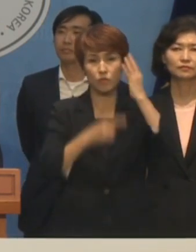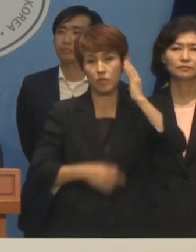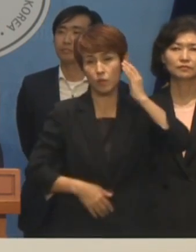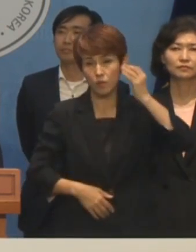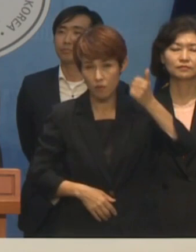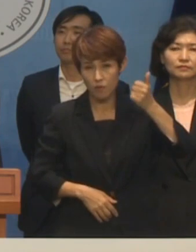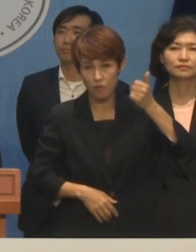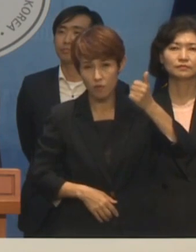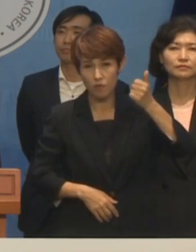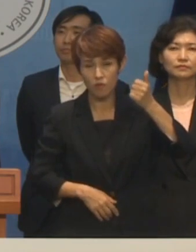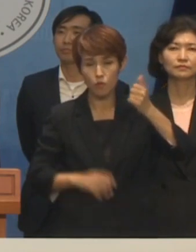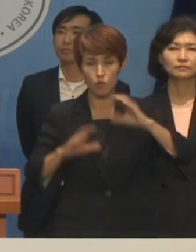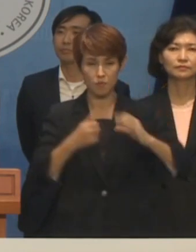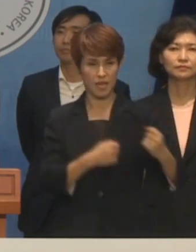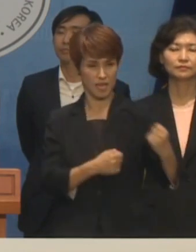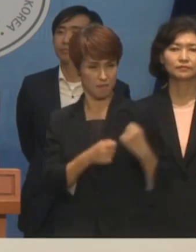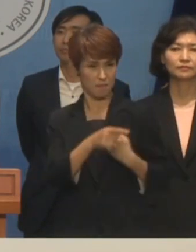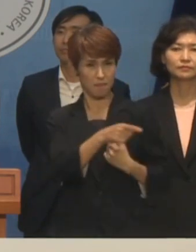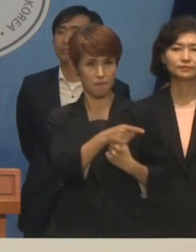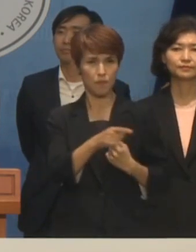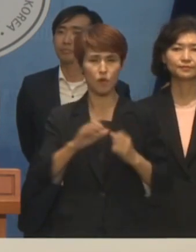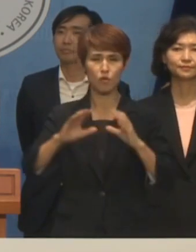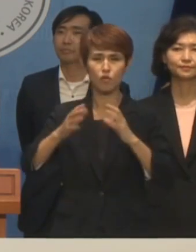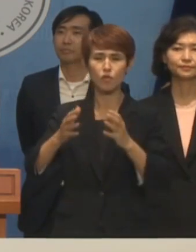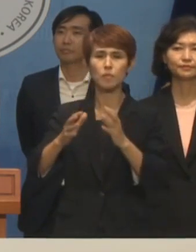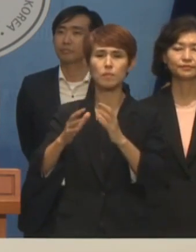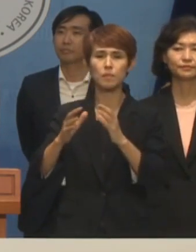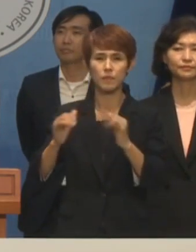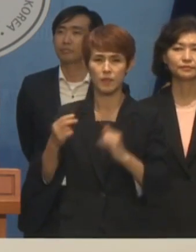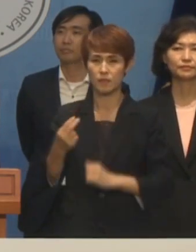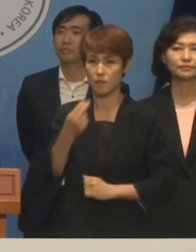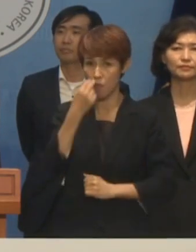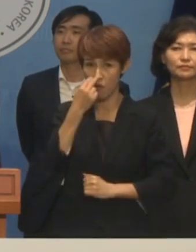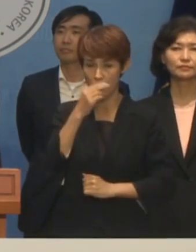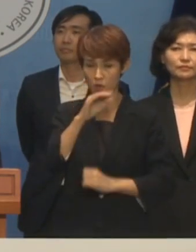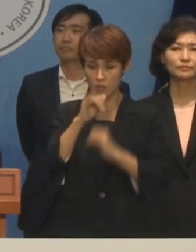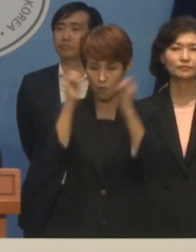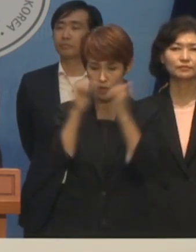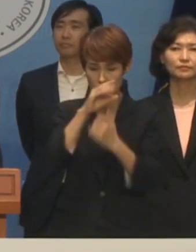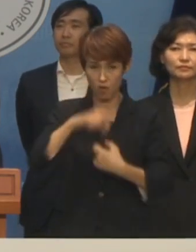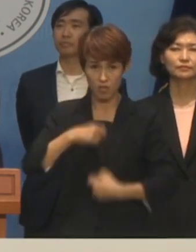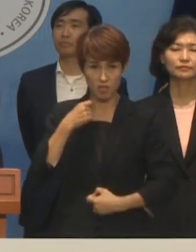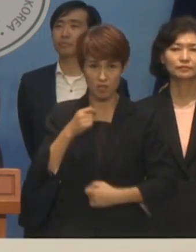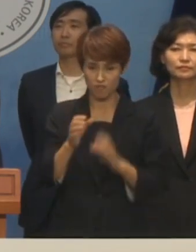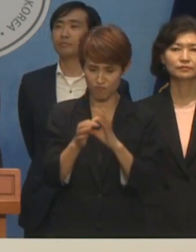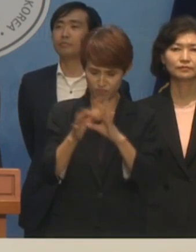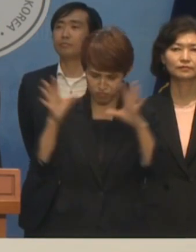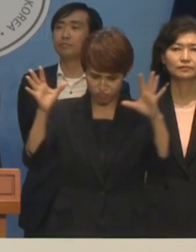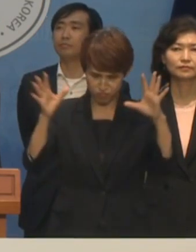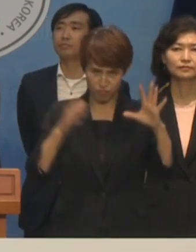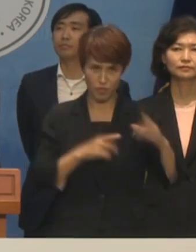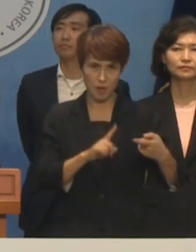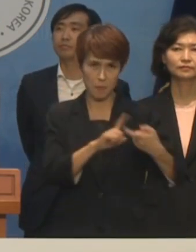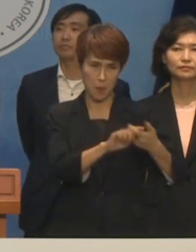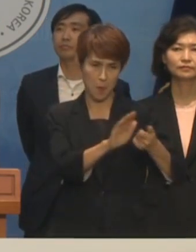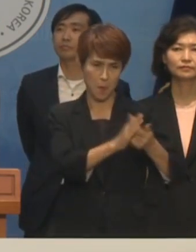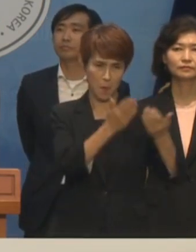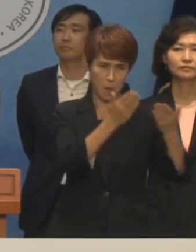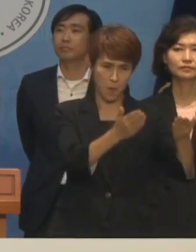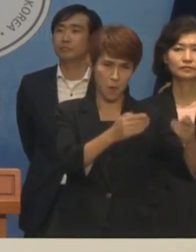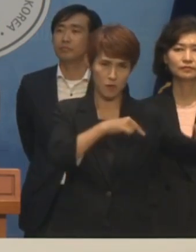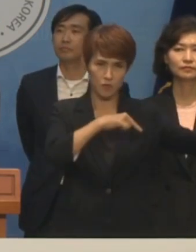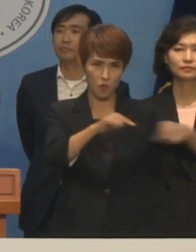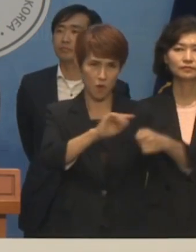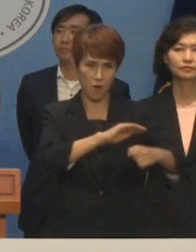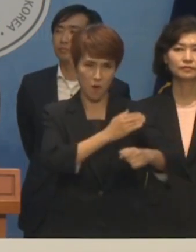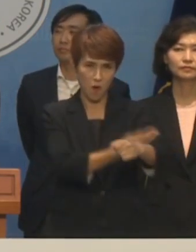대통령과 국민의힘이 국민 생명과 사회 정의보다 자기 편 챙기기, 정권 지키기를 더 중요시한다는